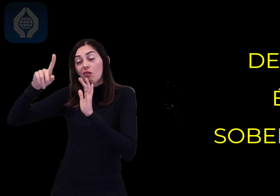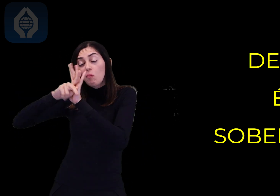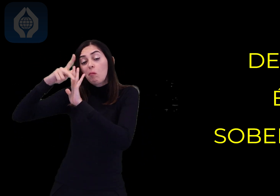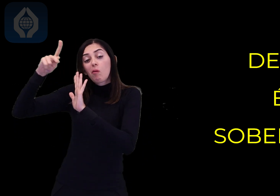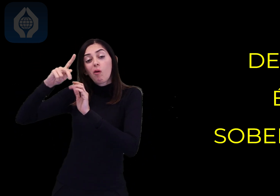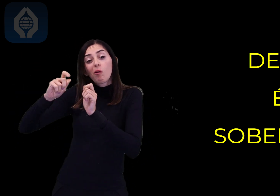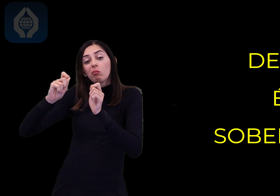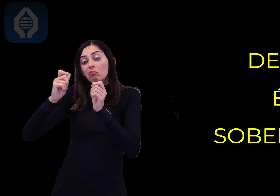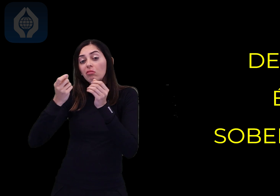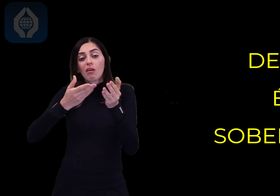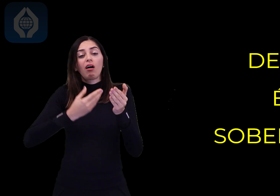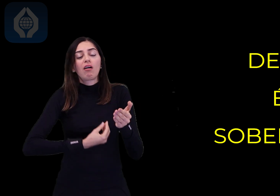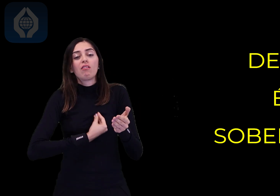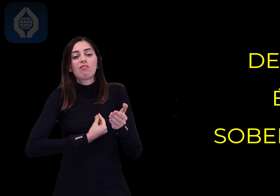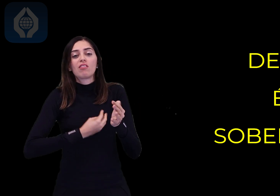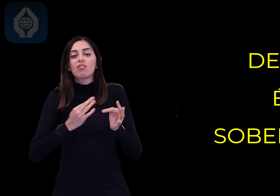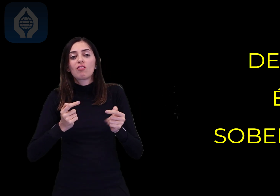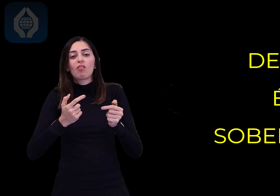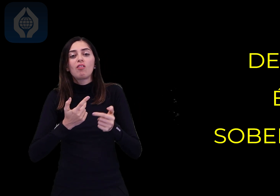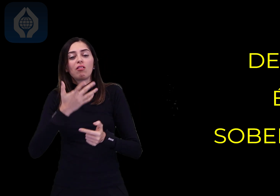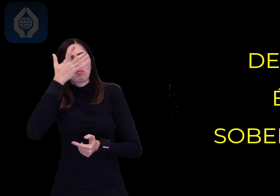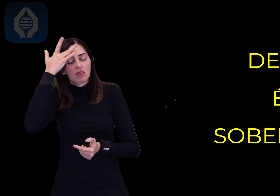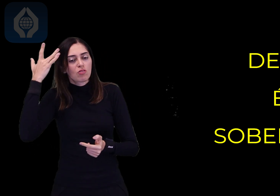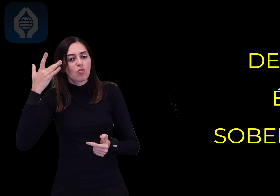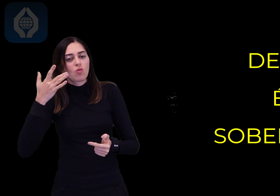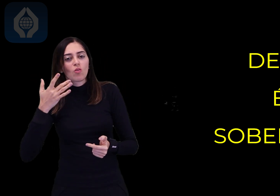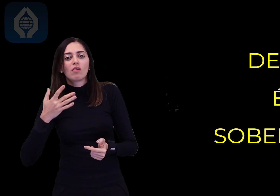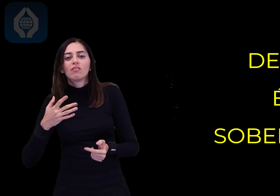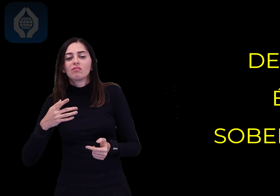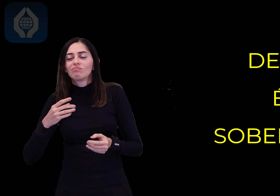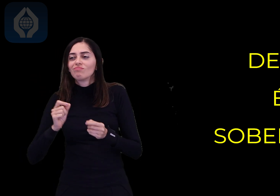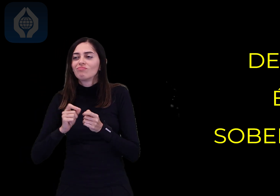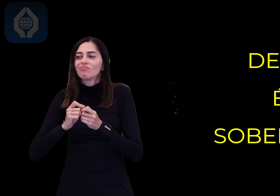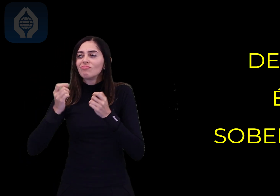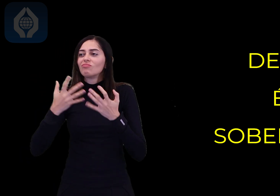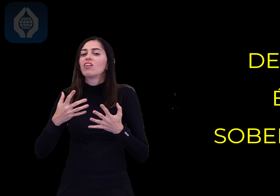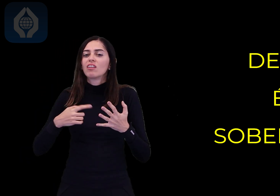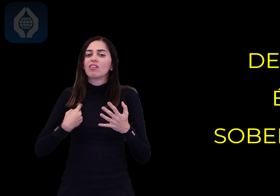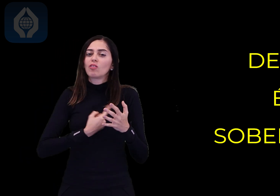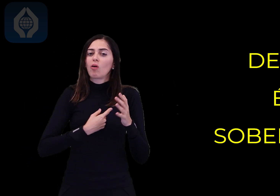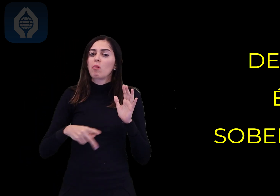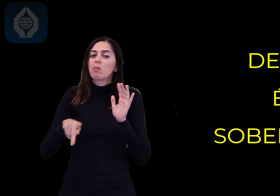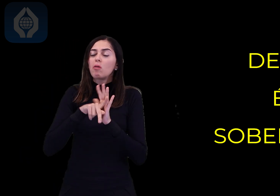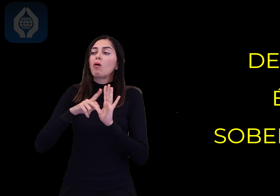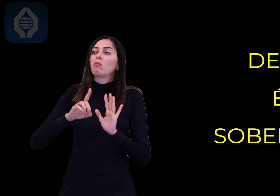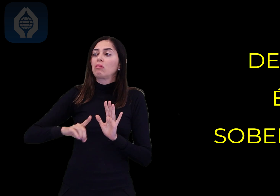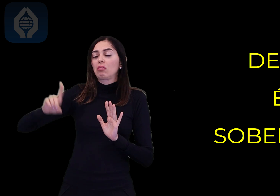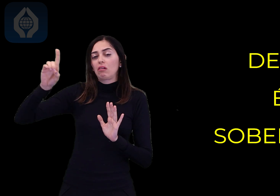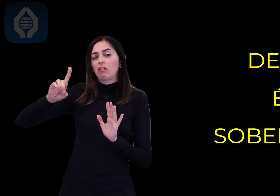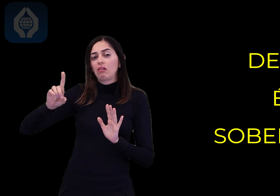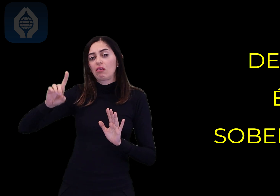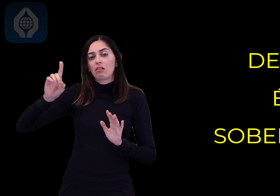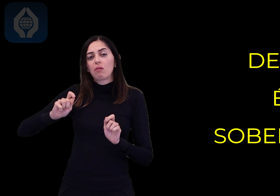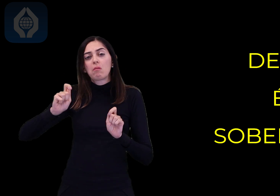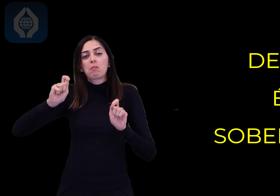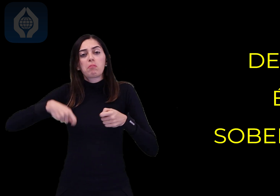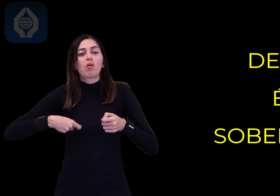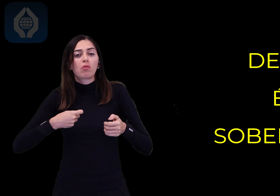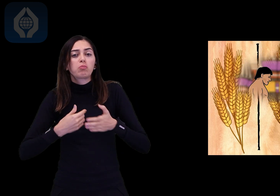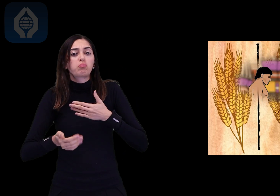e o sustentador da vida. Ele nos fez e por direito pertencemos a ele. Deus pode fazer conosco o que bem desejar.